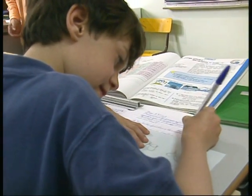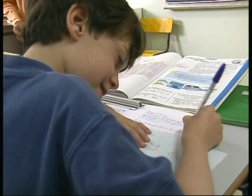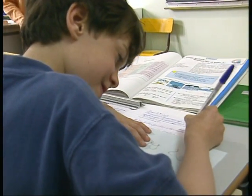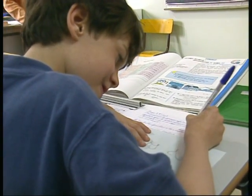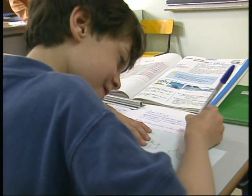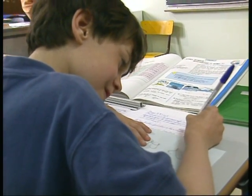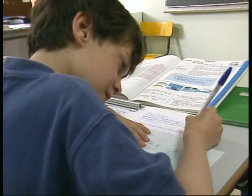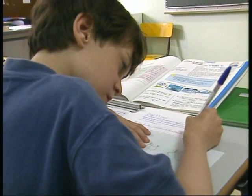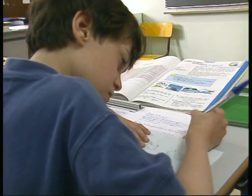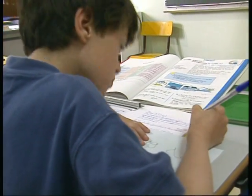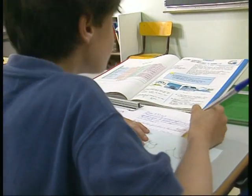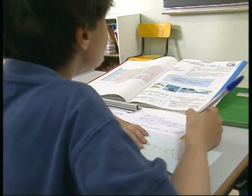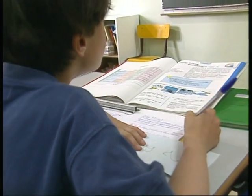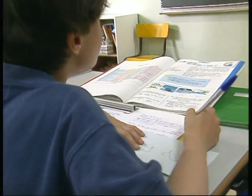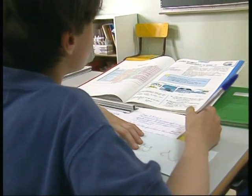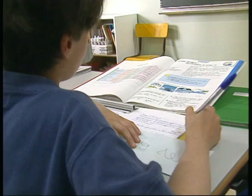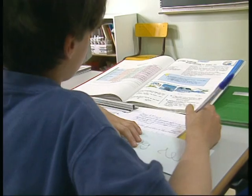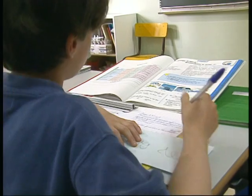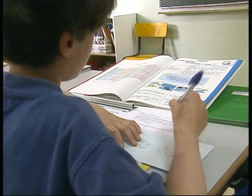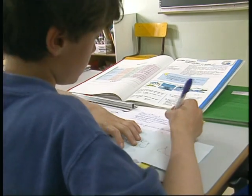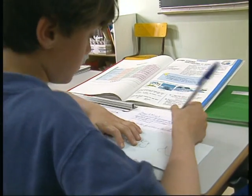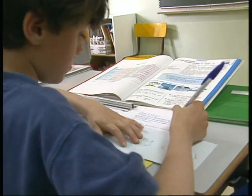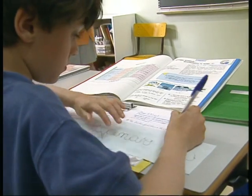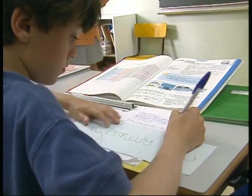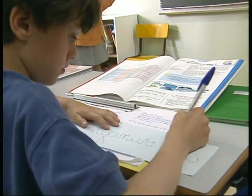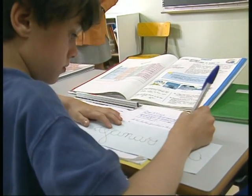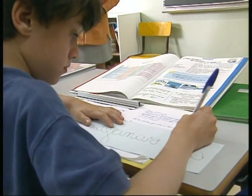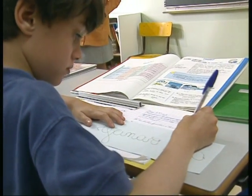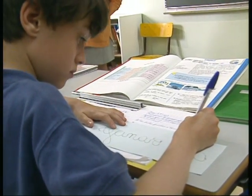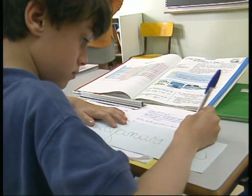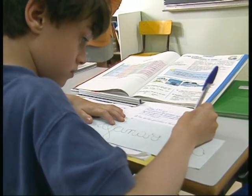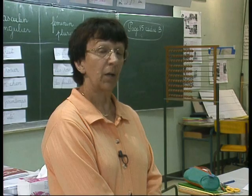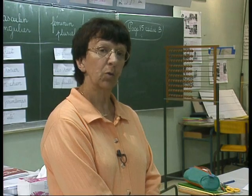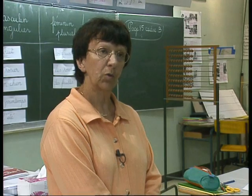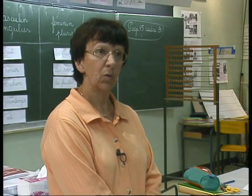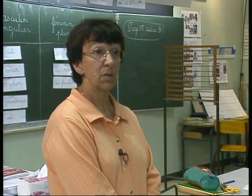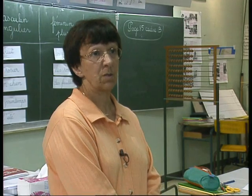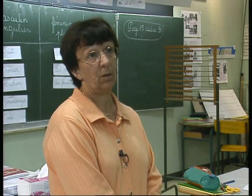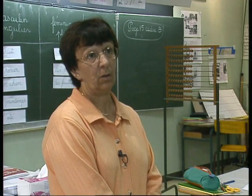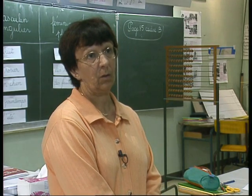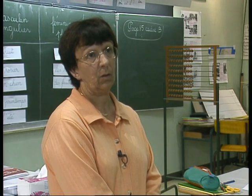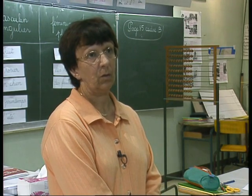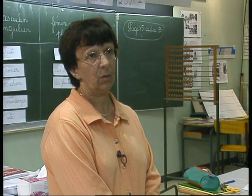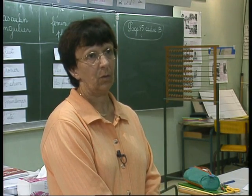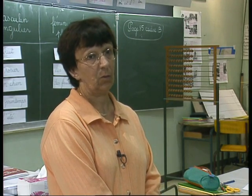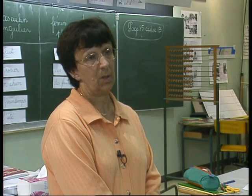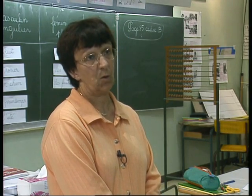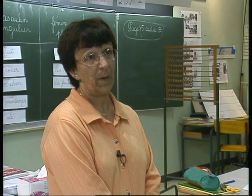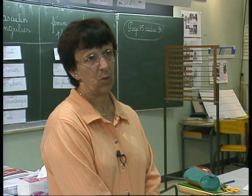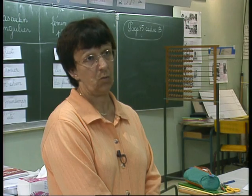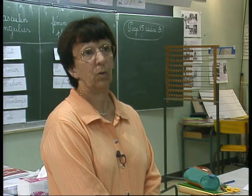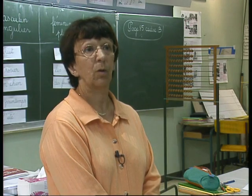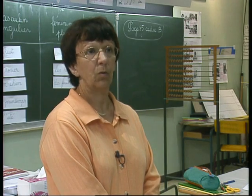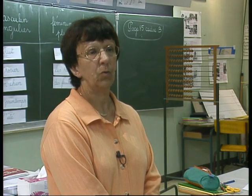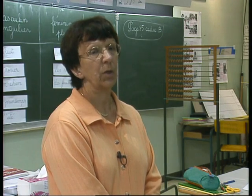maintenant, je me dis que j'avais, en fait, il n'y avait aucune raison d'être inquiète. Il y a une codeuse 3 heures